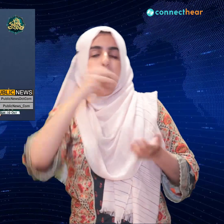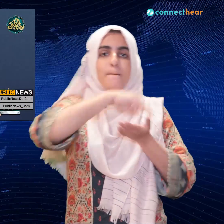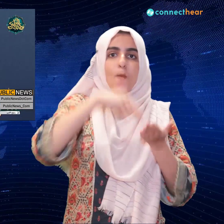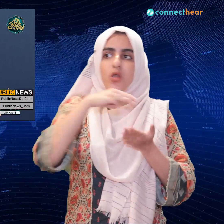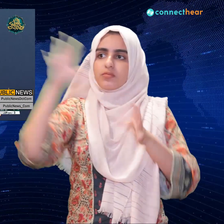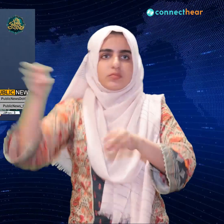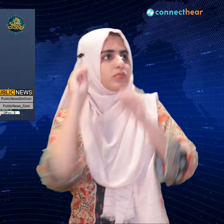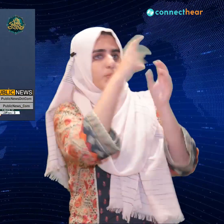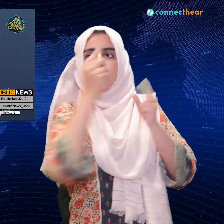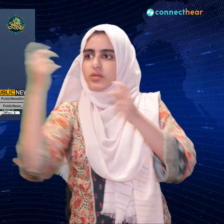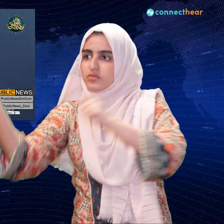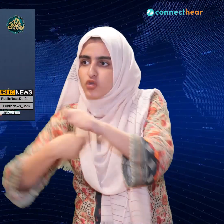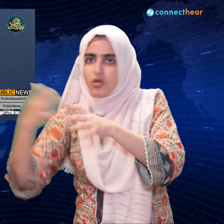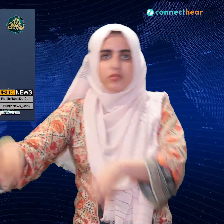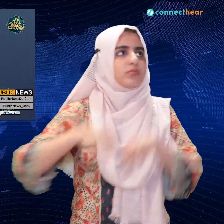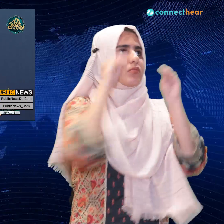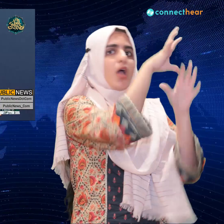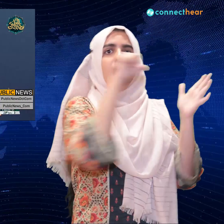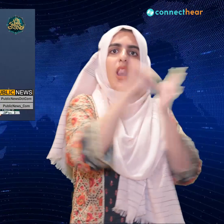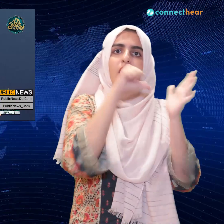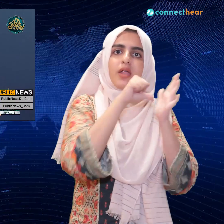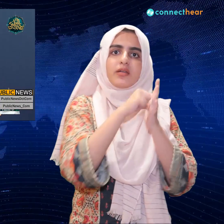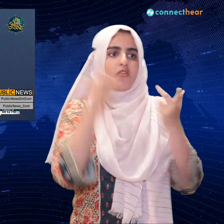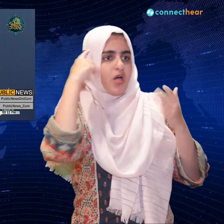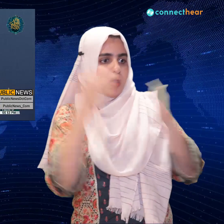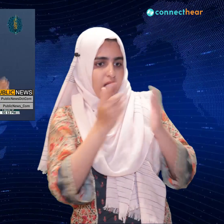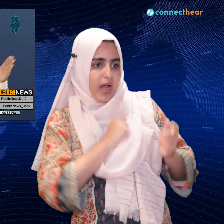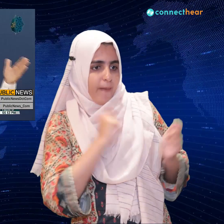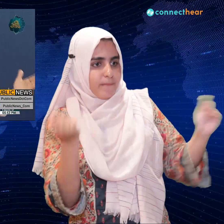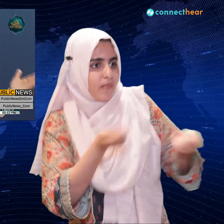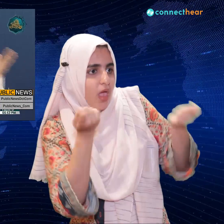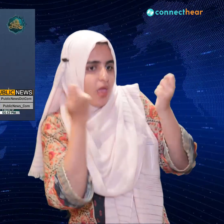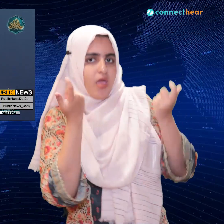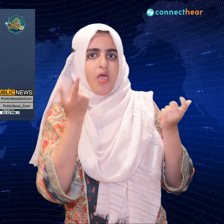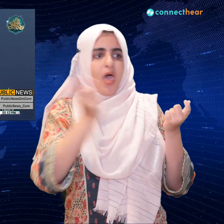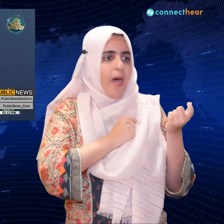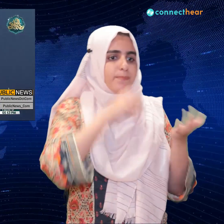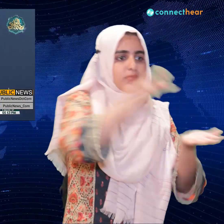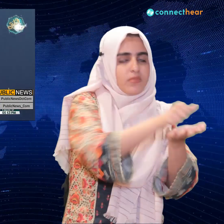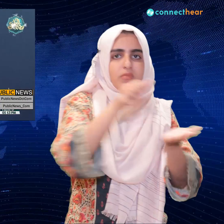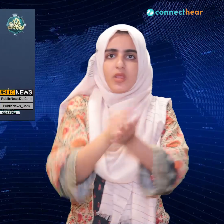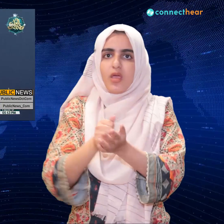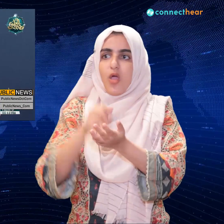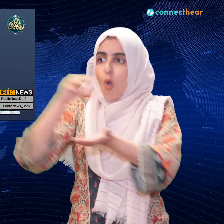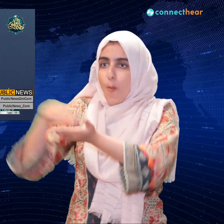رہے ہیں. وہ بھی لنڈن میں بڑے بڑے انہوں نے گھر لیے ہوئے ہیں، ملک کا پیسہ چوری کر کے باہر لے کے جا رہے ہیں.